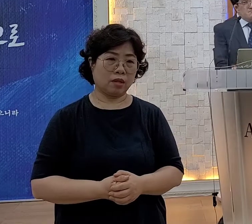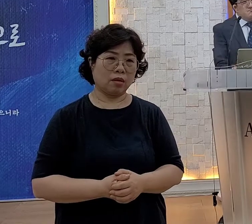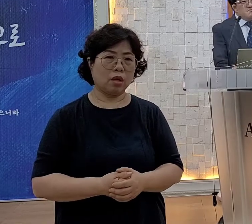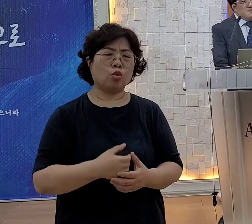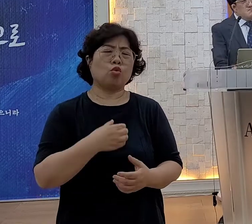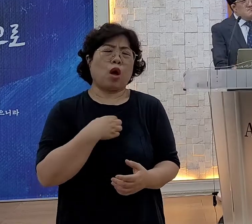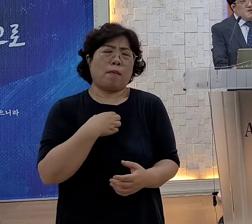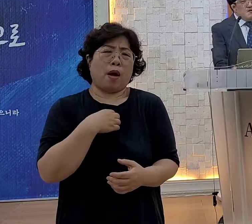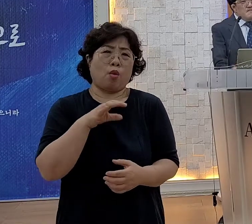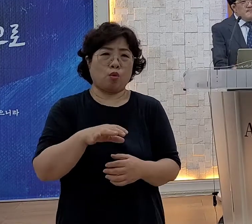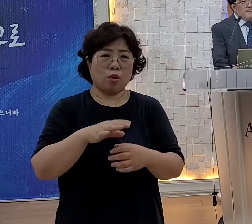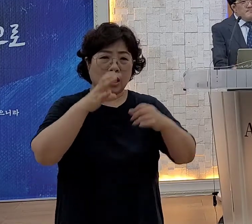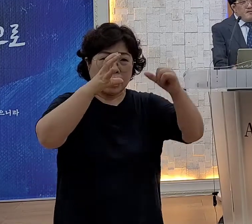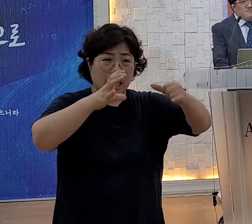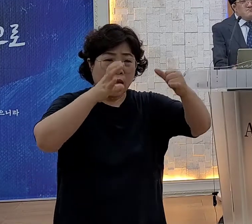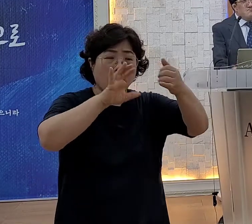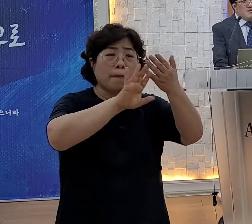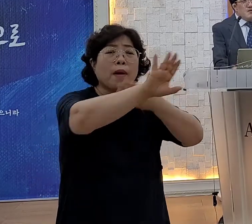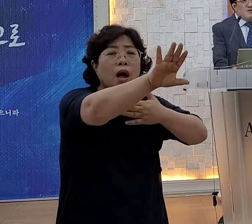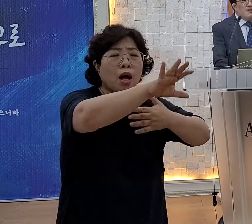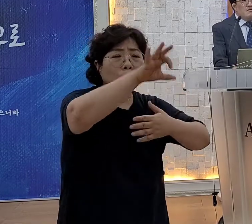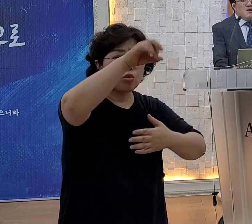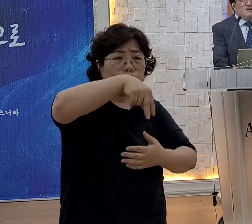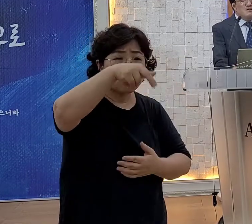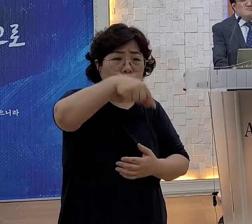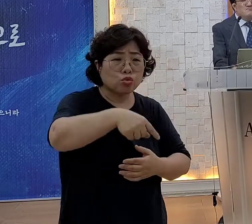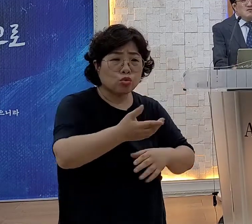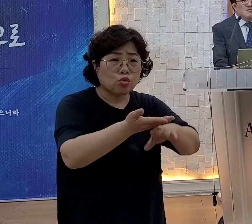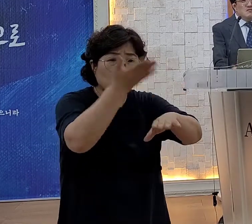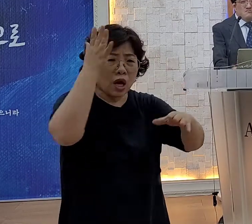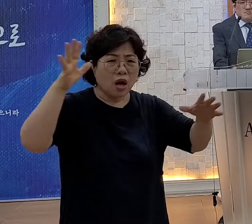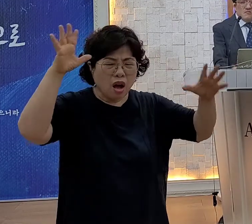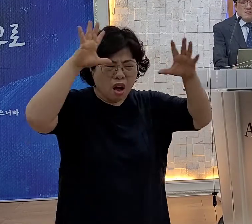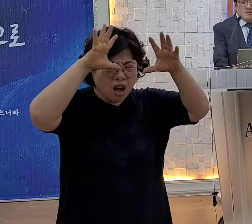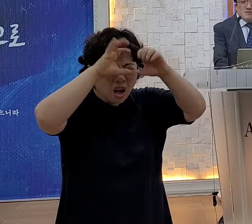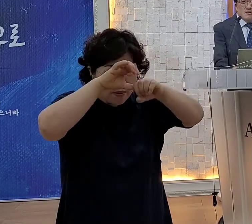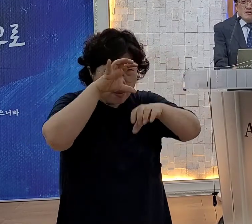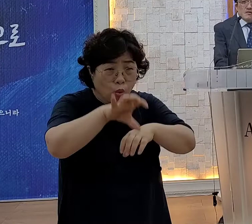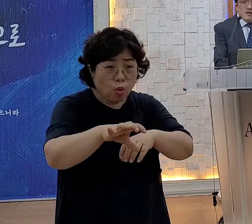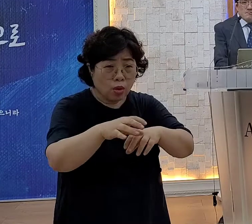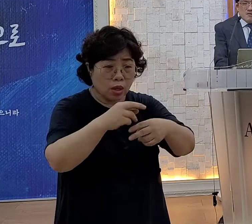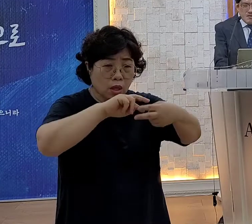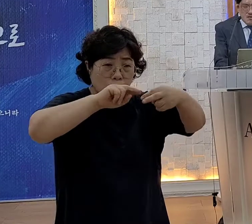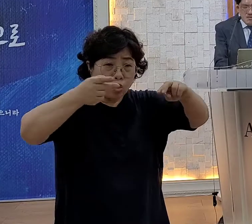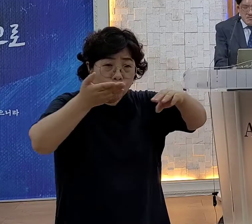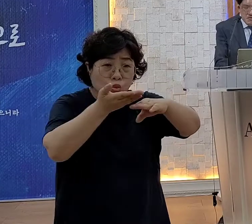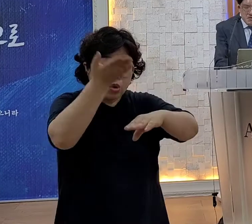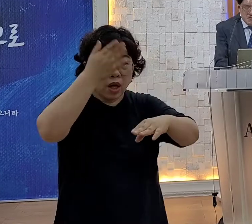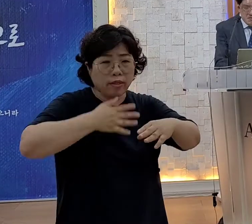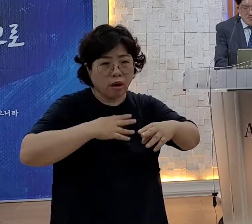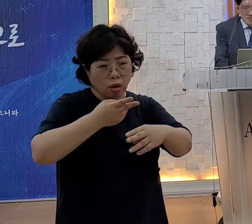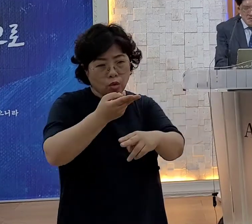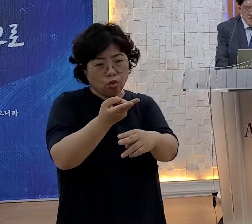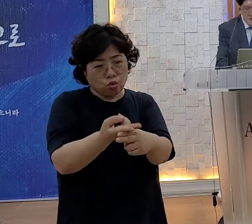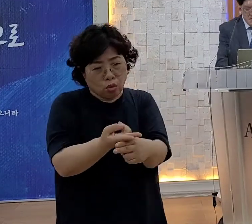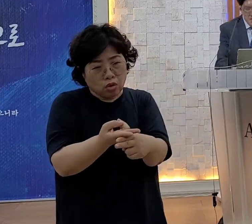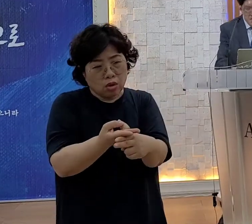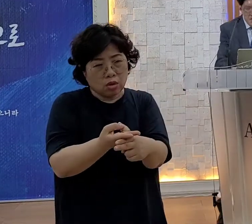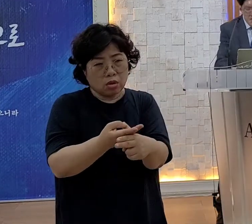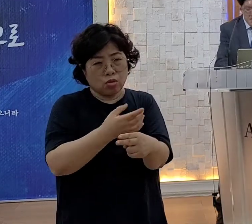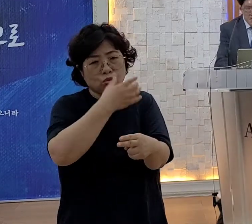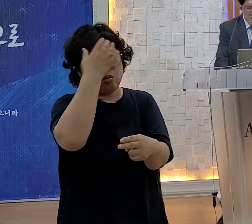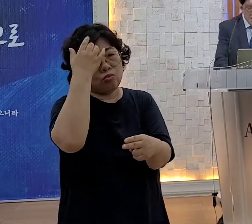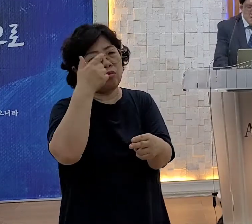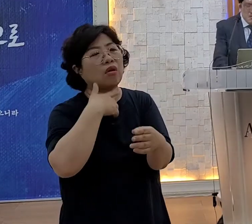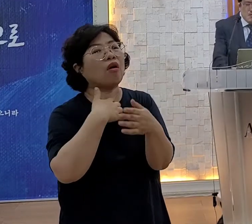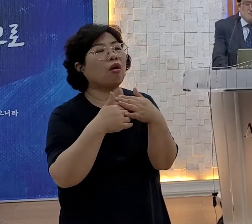그 우주 끝 위에 밧줄 위에 자기가 누워 있는 꿈을 이렇게 꾸게 되었습니다. 여러분,